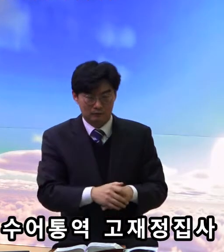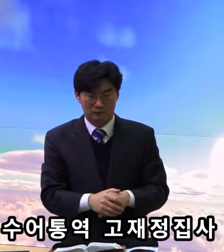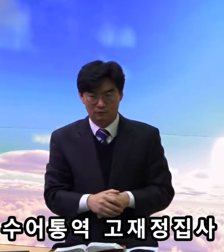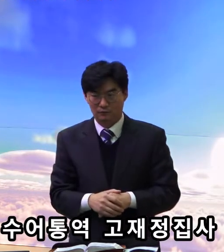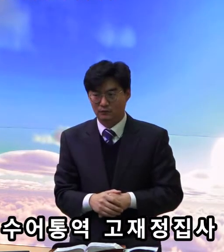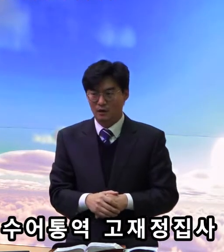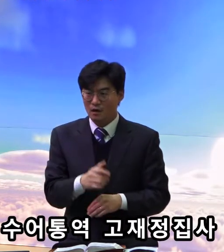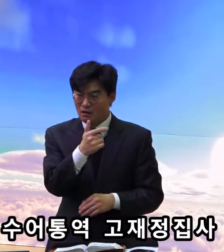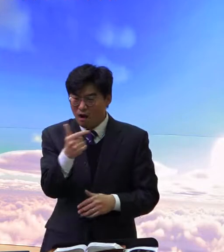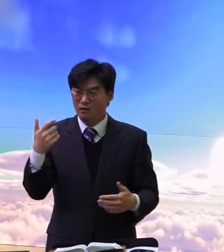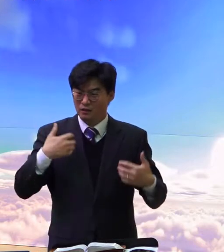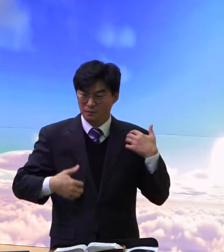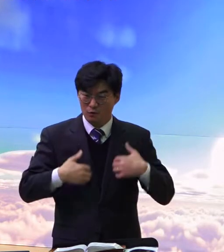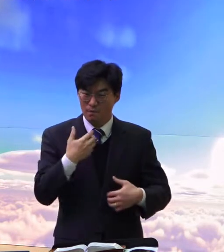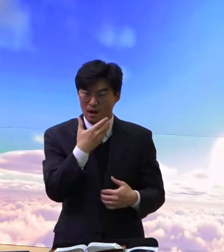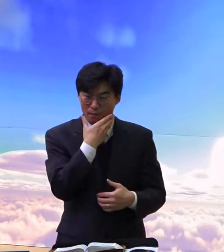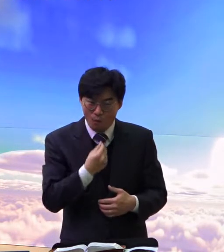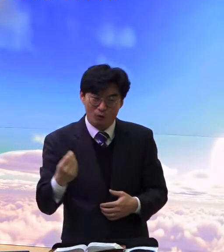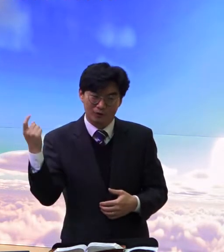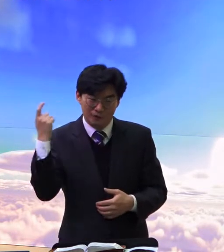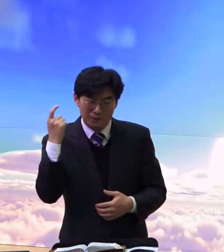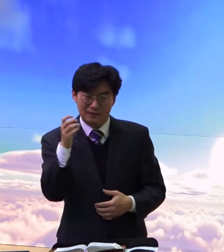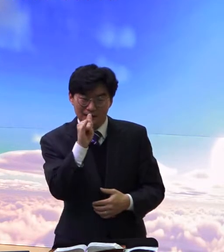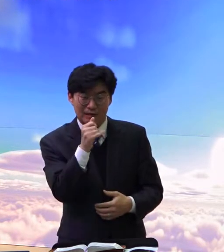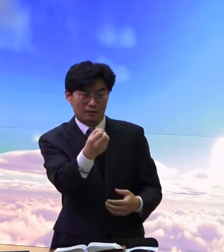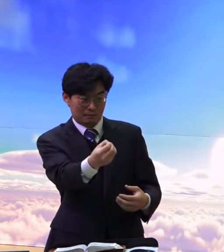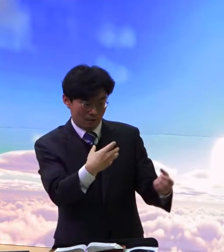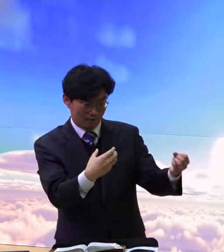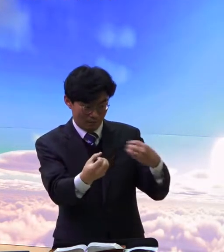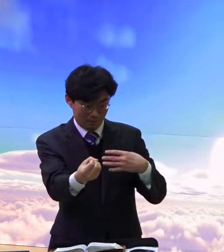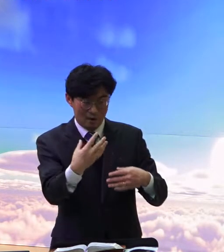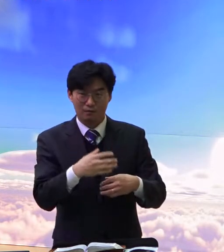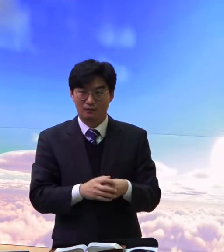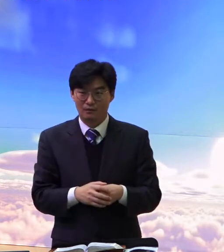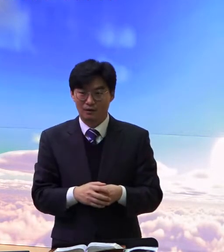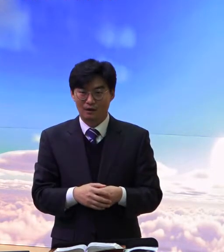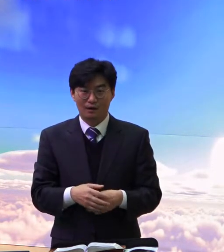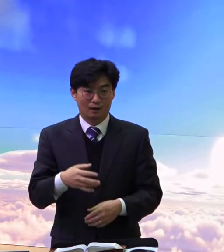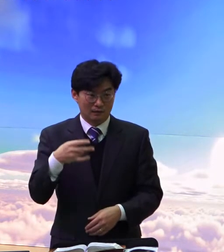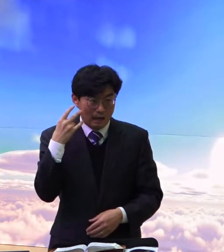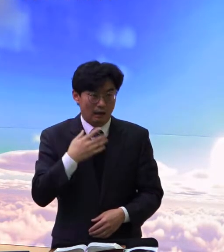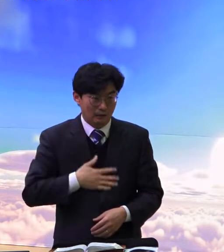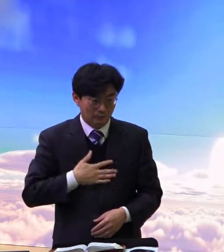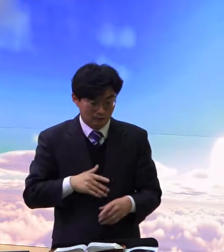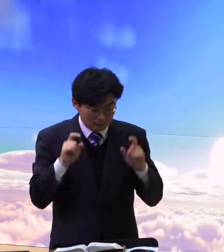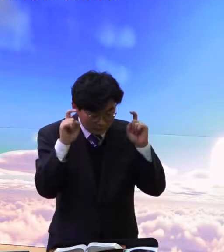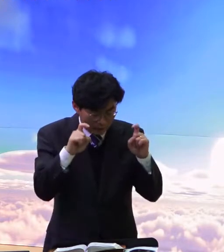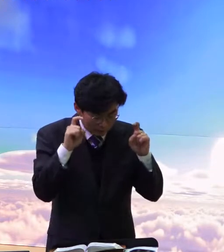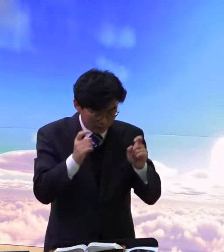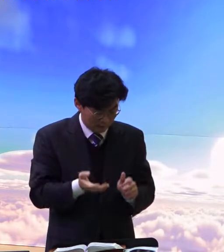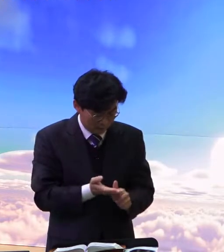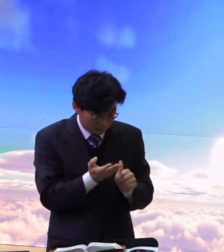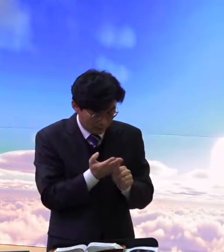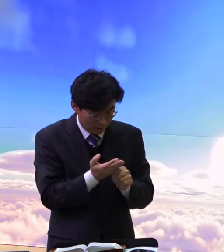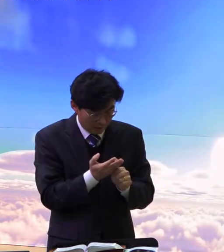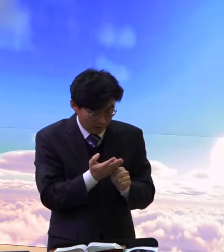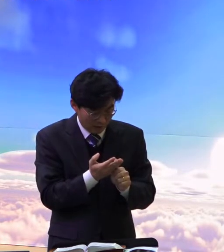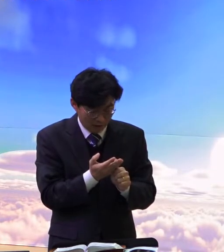큰 기쁨에 복된 소식을, 좋은 소식을 들은 목자들이 양떼를 지키다가